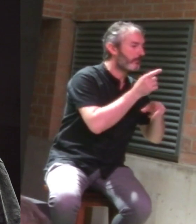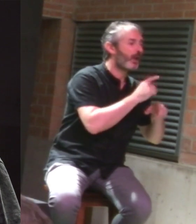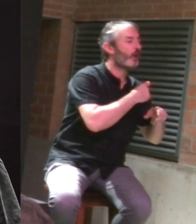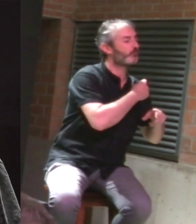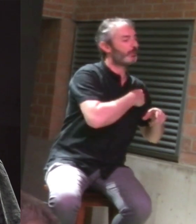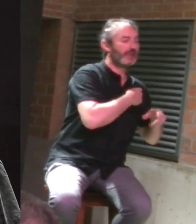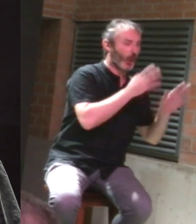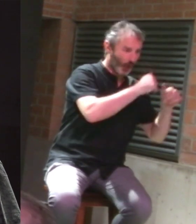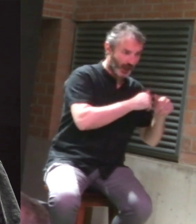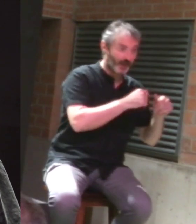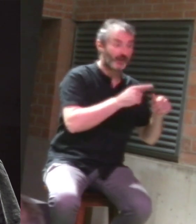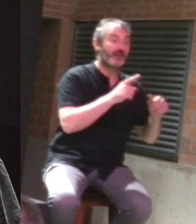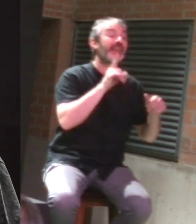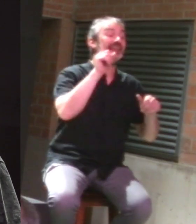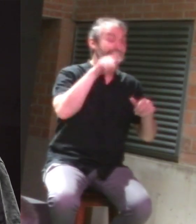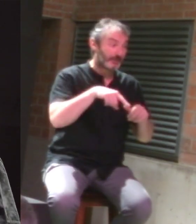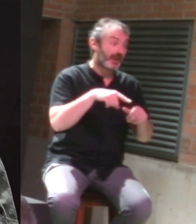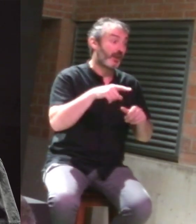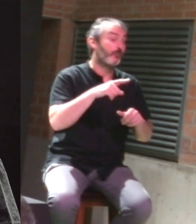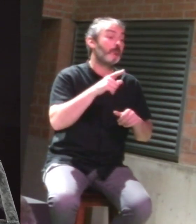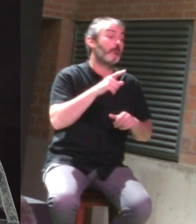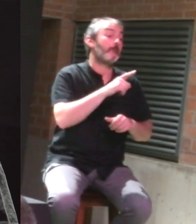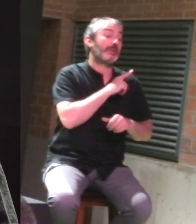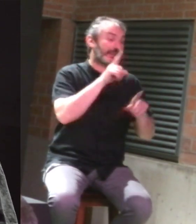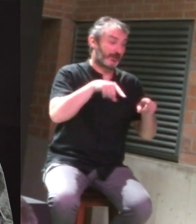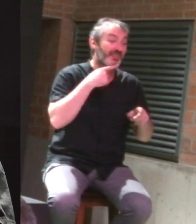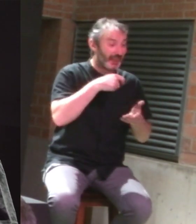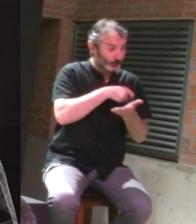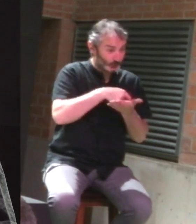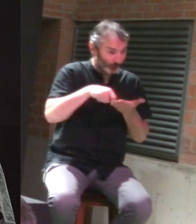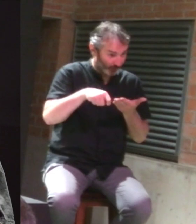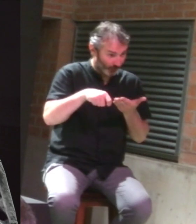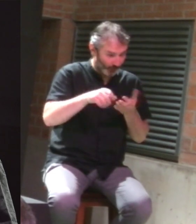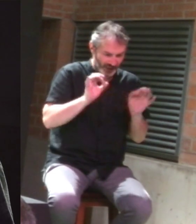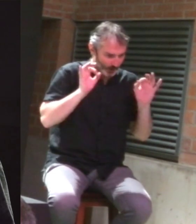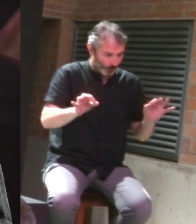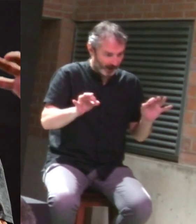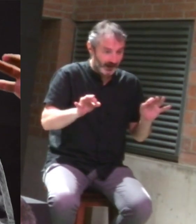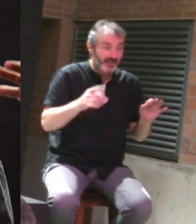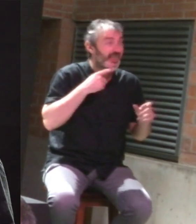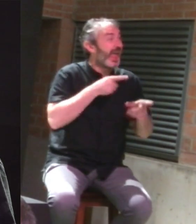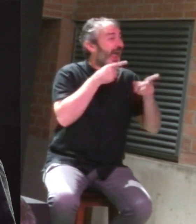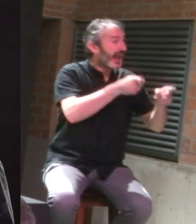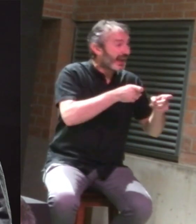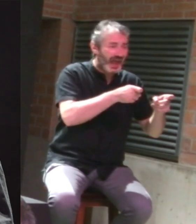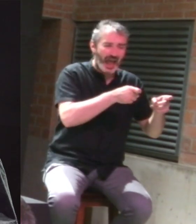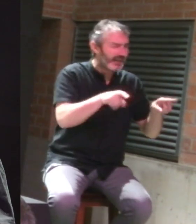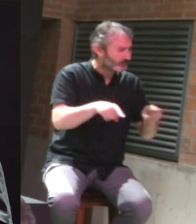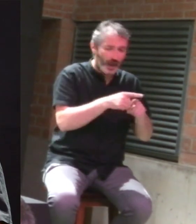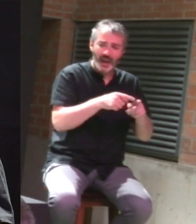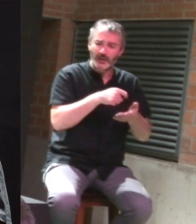no digamos en las milicias. Se mantuvieron las diferencias salariales en función del sexo, incluso